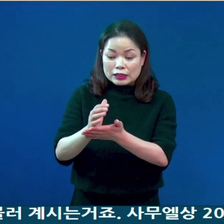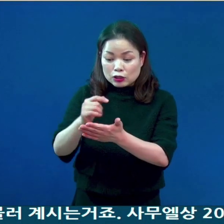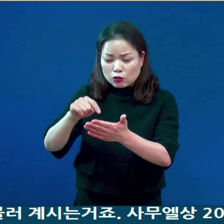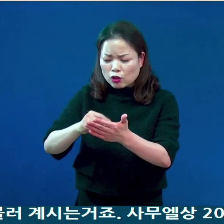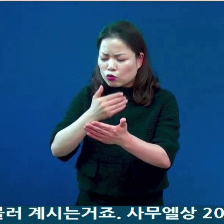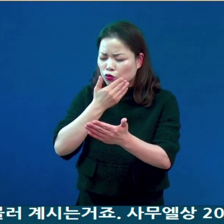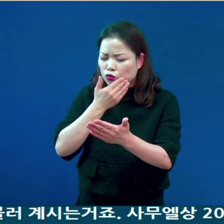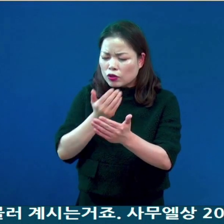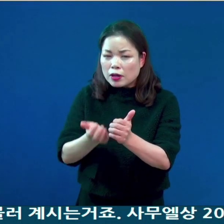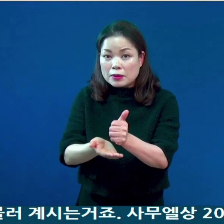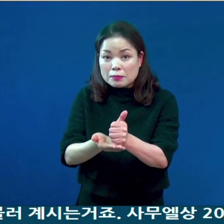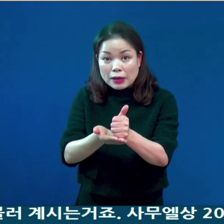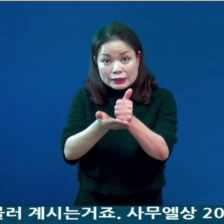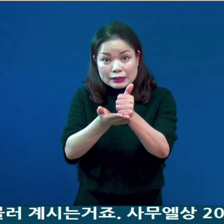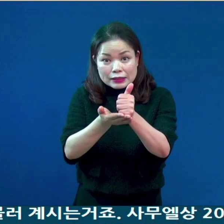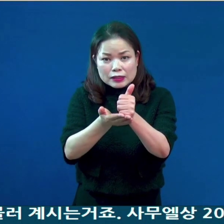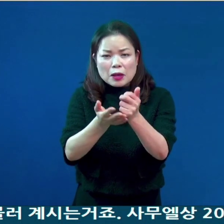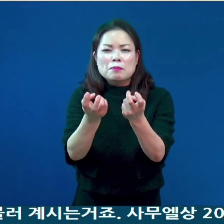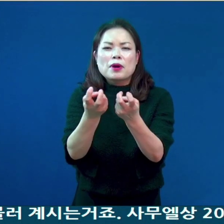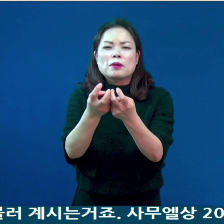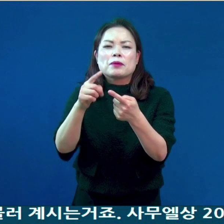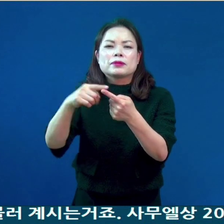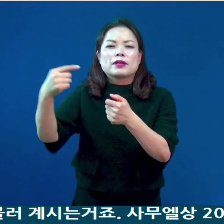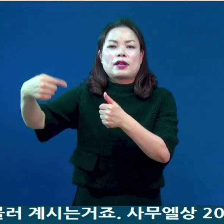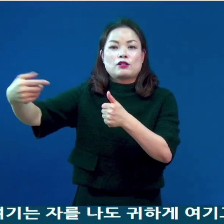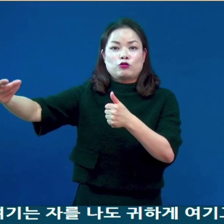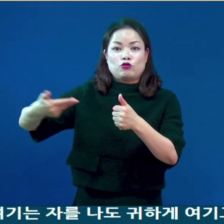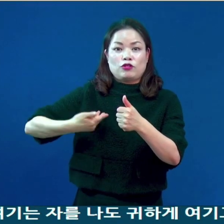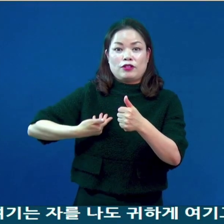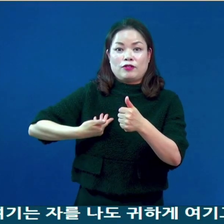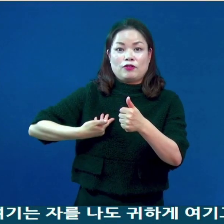안에서 귀함을 받을 그런 방법에 대한 가르침이죠.